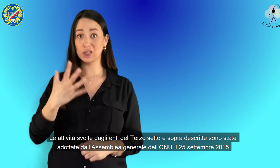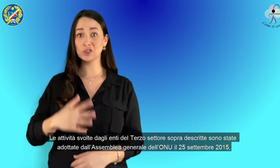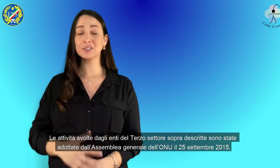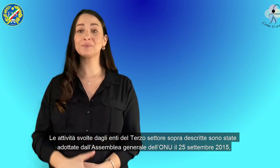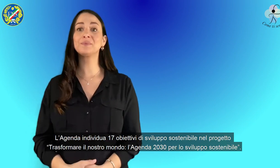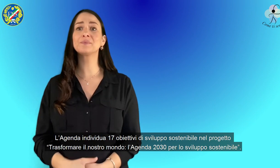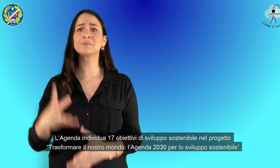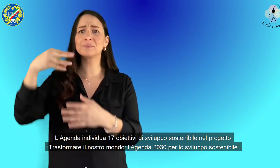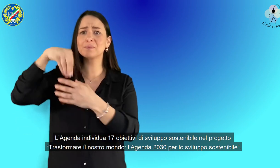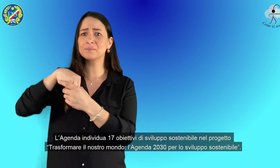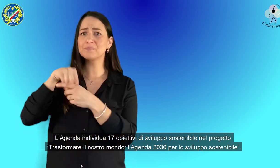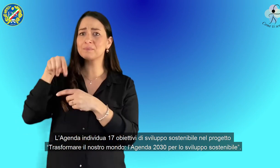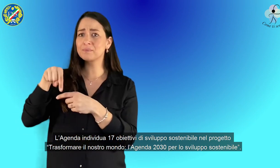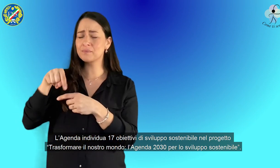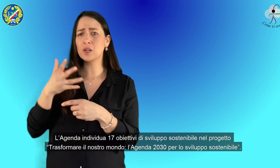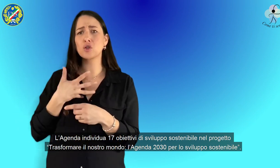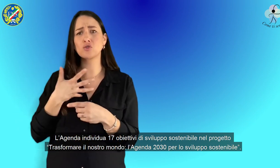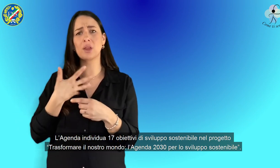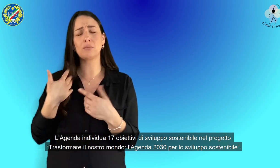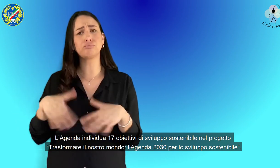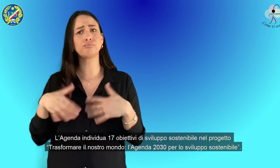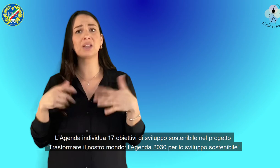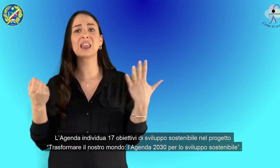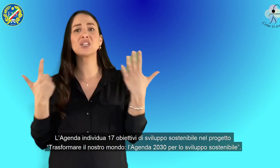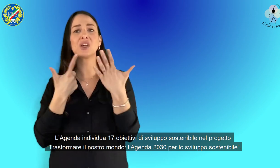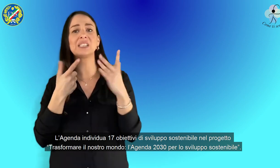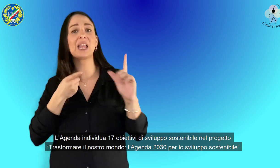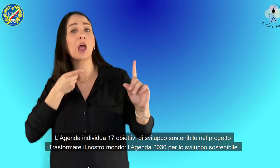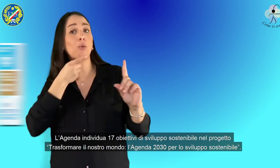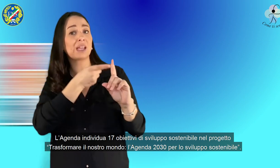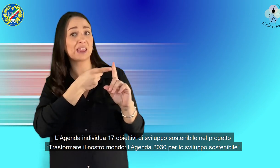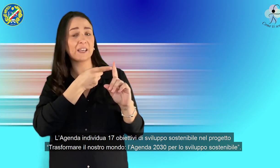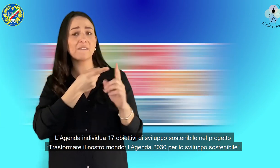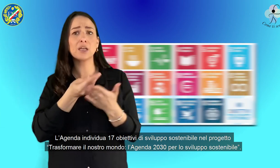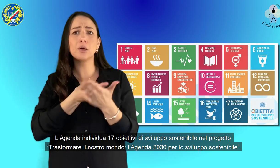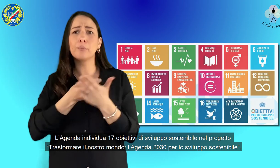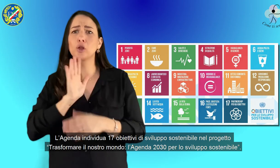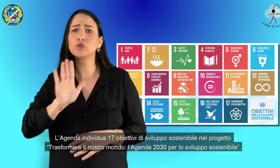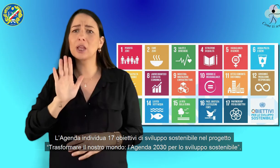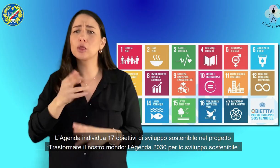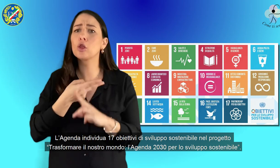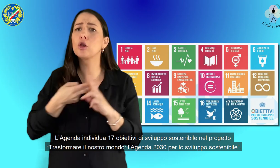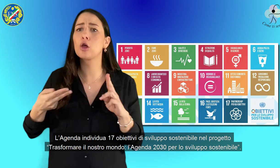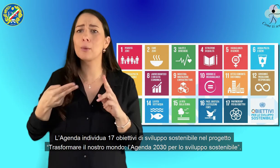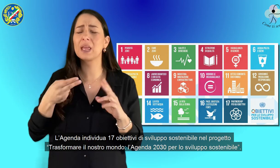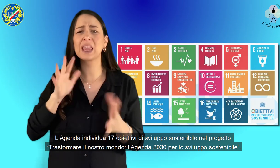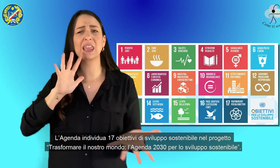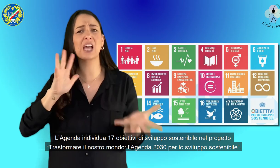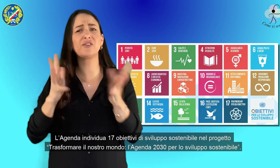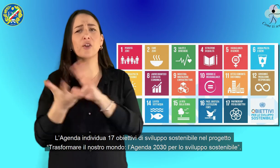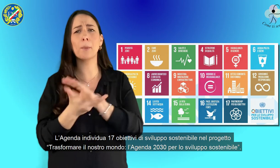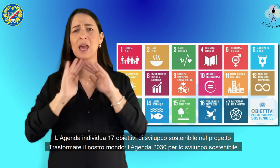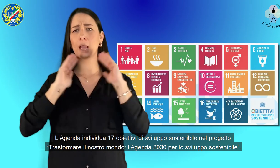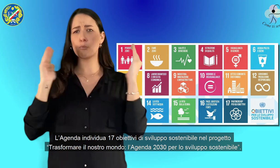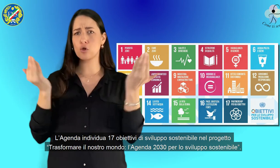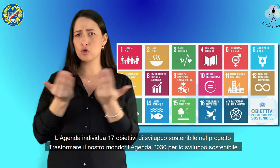'ONU il 25 settembre 2015. L'Agenda individua 17 obiettivi di sviluppo sostenibile nel